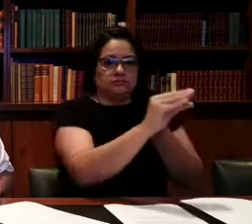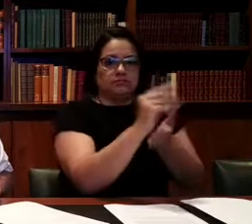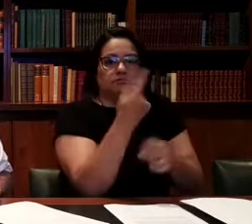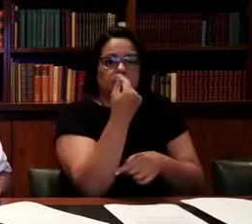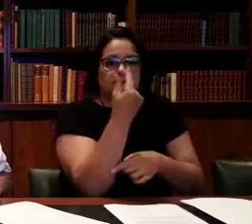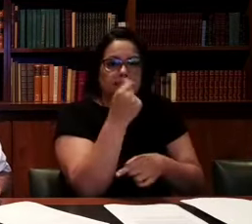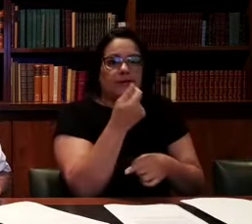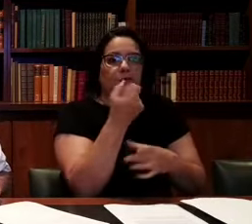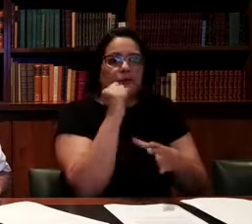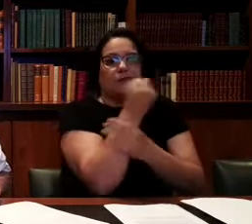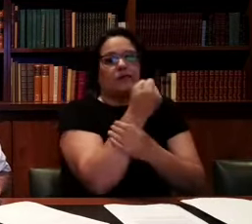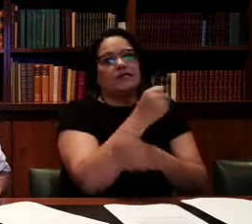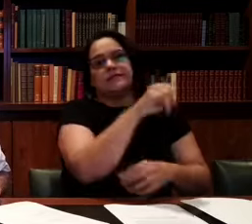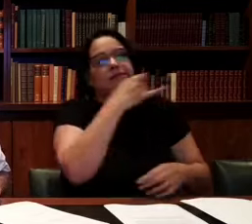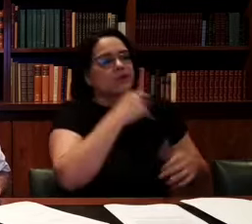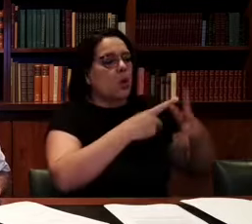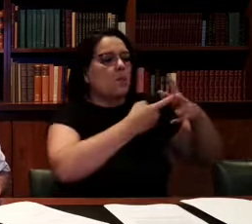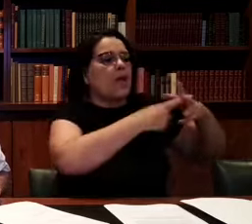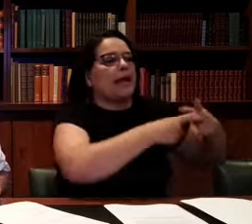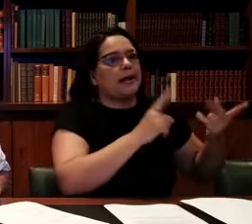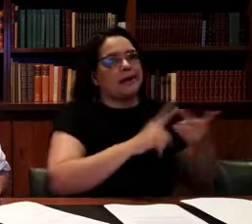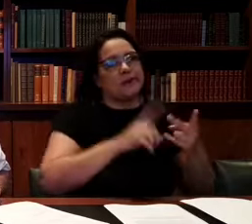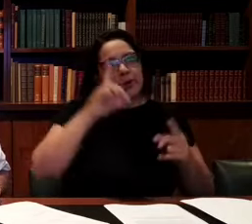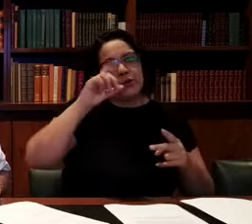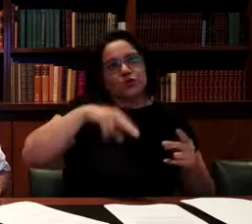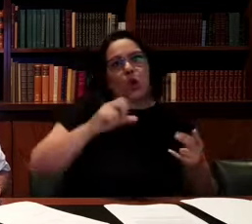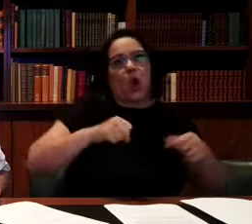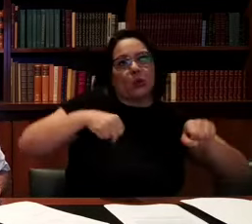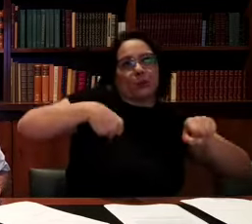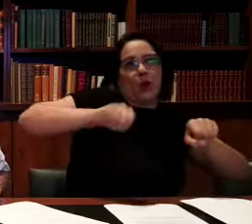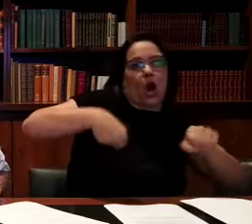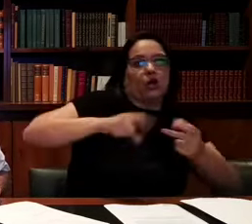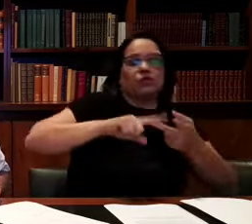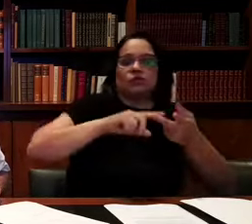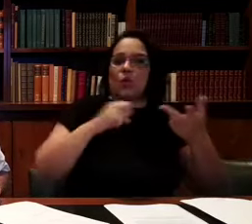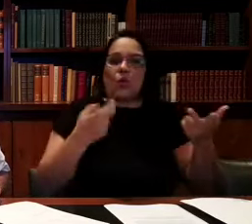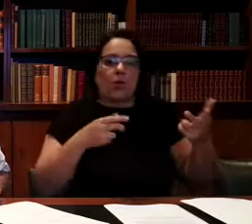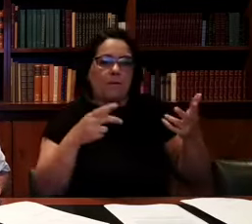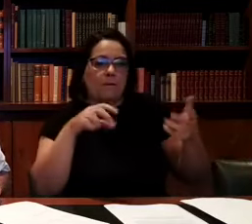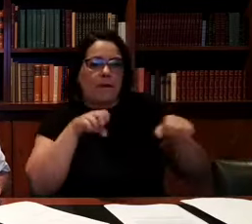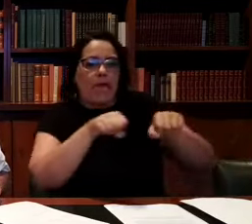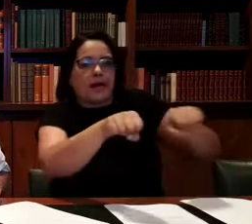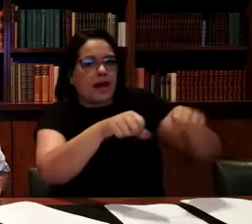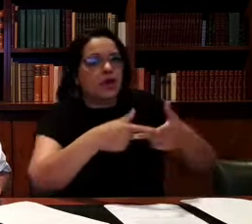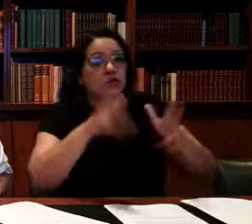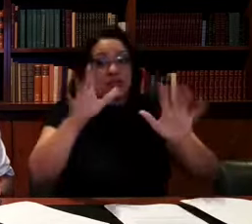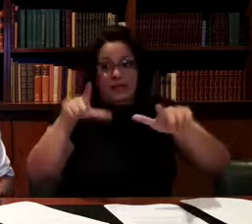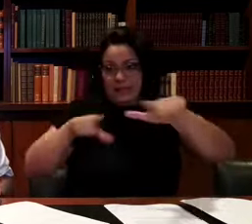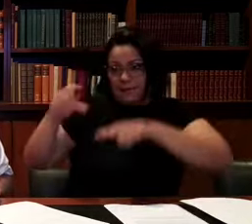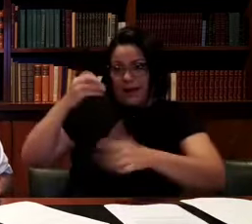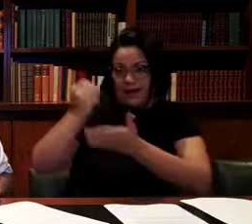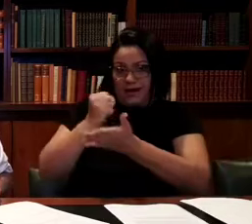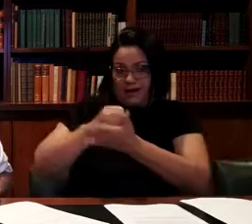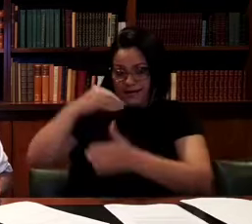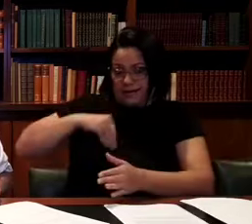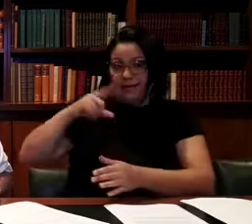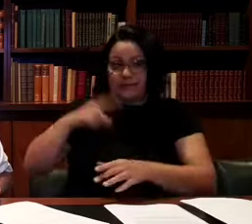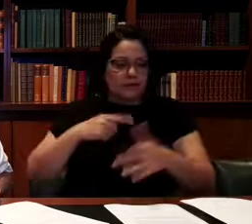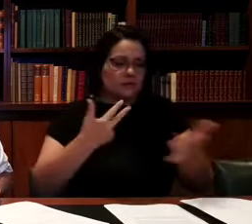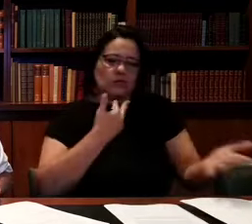é para mecânico os donos Supermercado motoboy pessoa que já tem seu emprego sua renda já ganha seu dinheiro